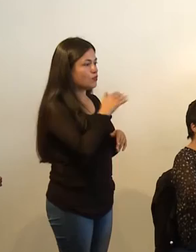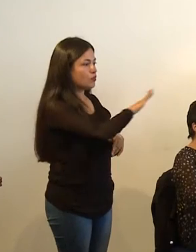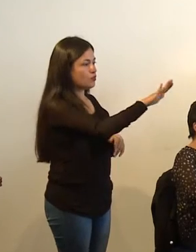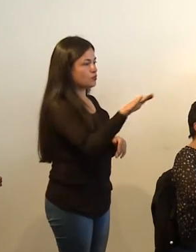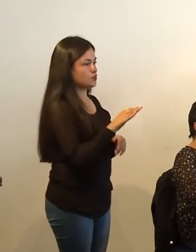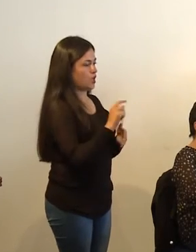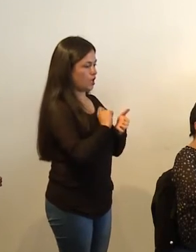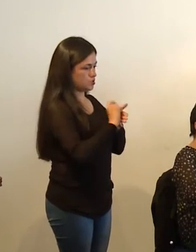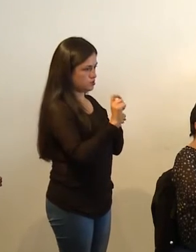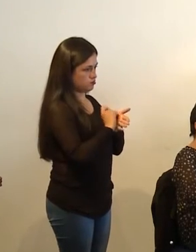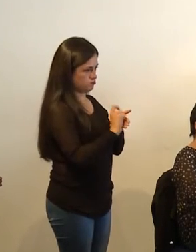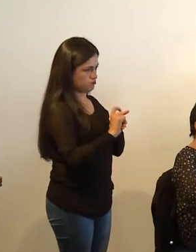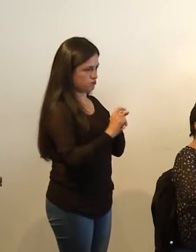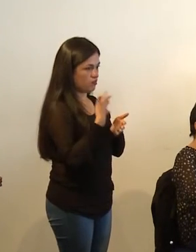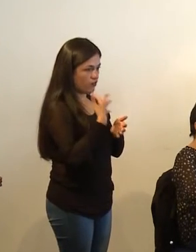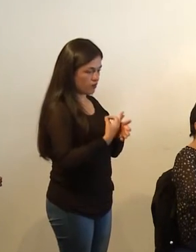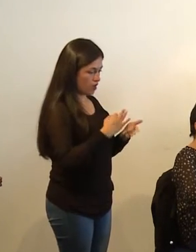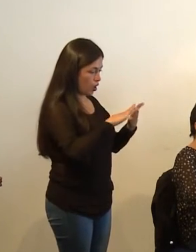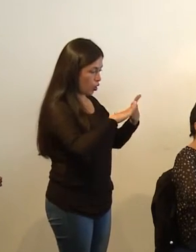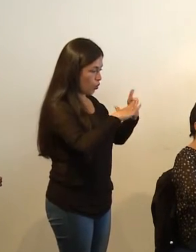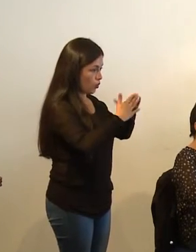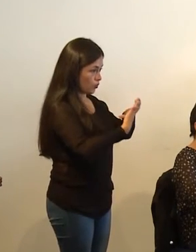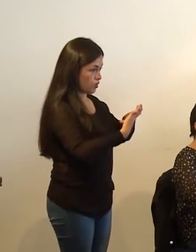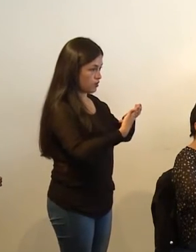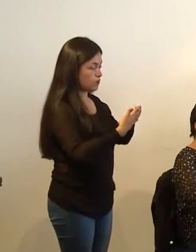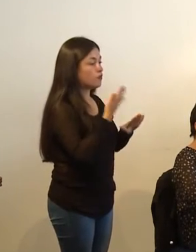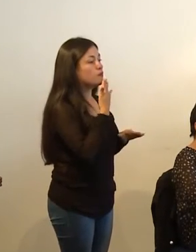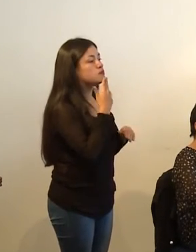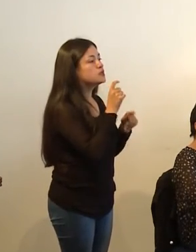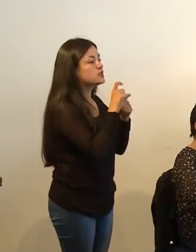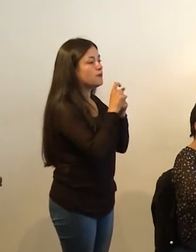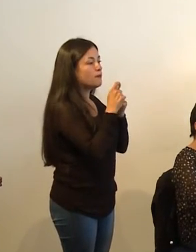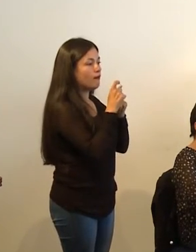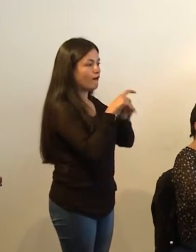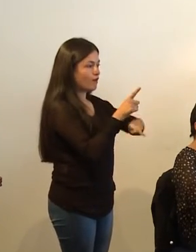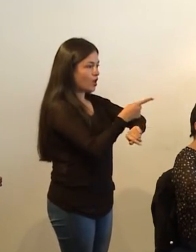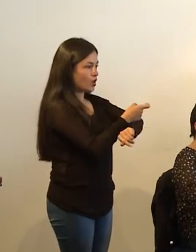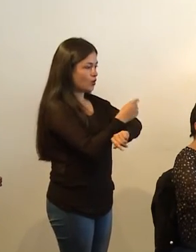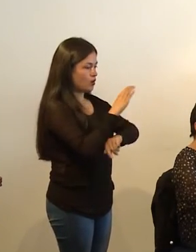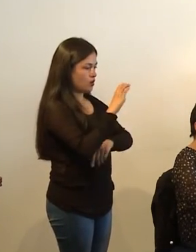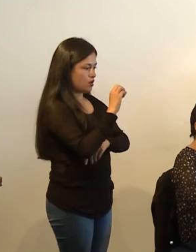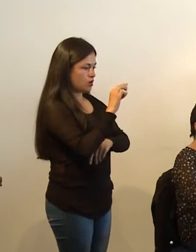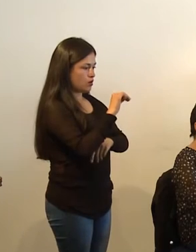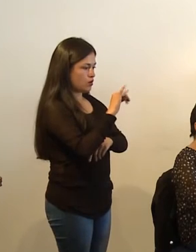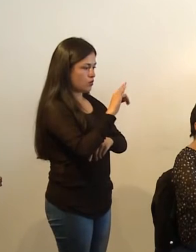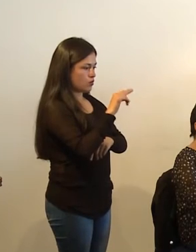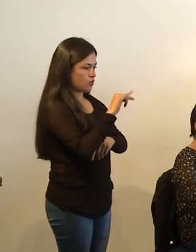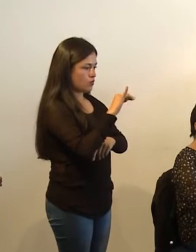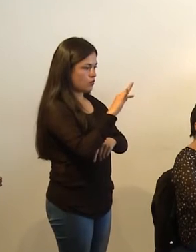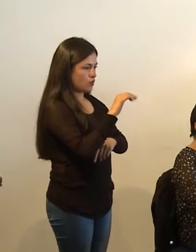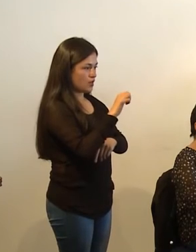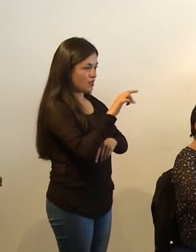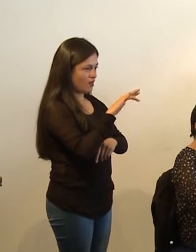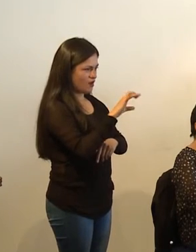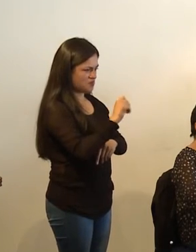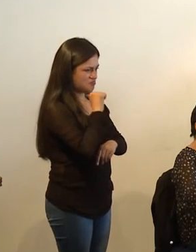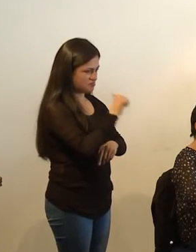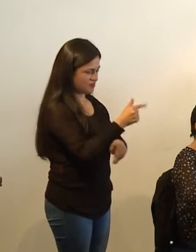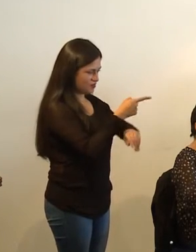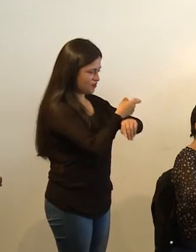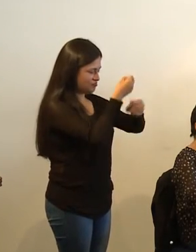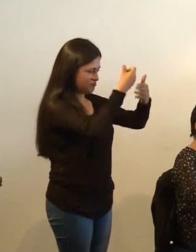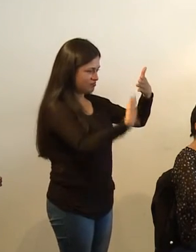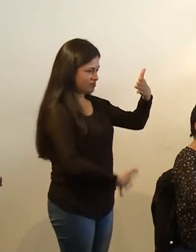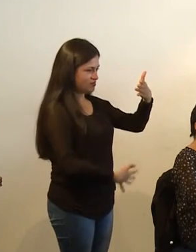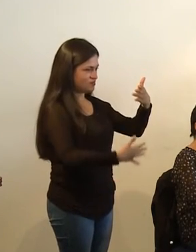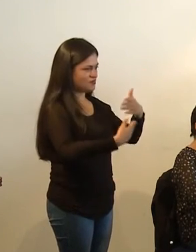ustedes escriben, ¿verdad?, comunitario, comunidad, peor todavía, van a encontrar muchísimas personas que... Pero a mí me parece